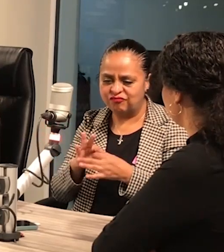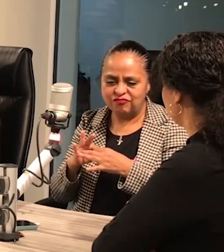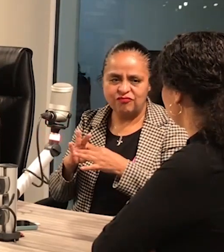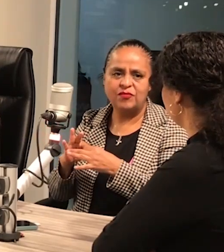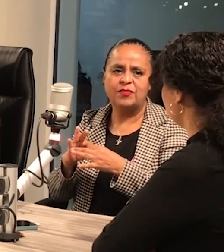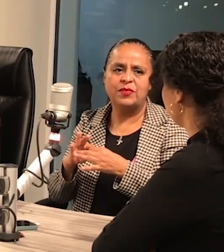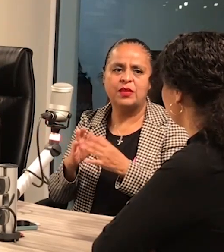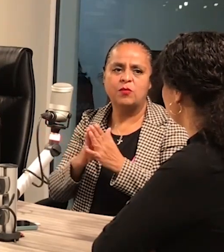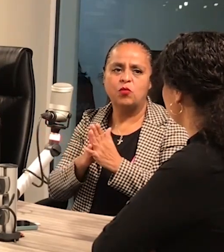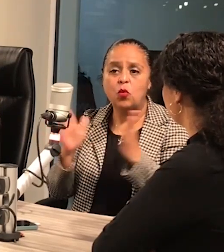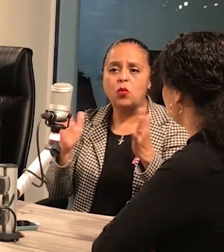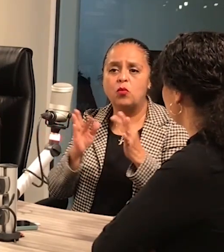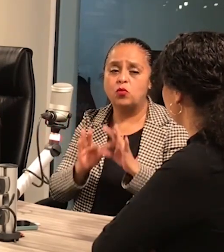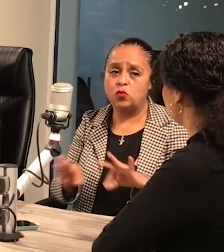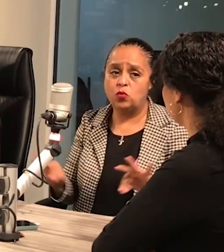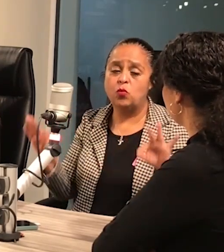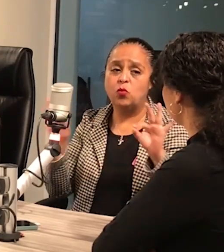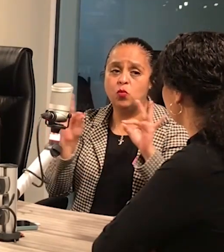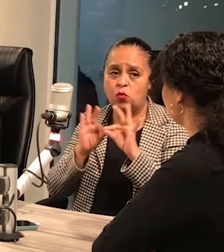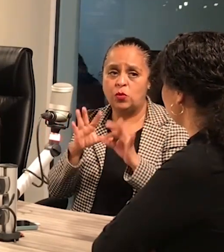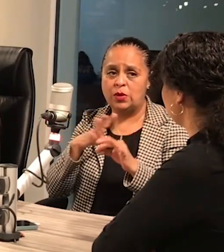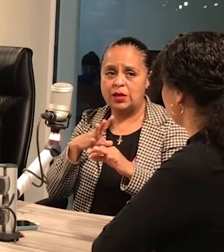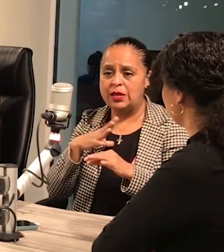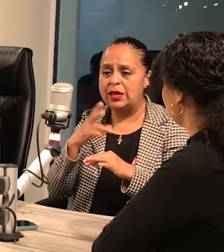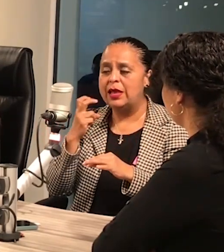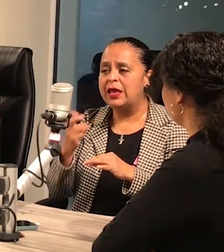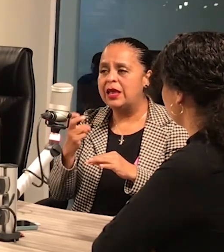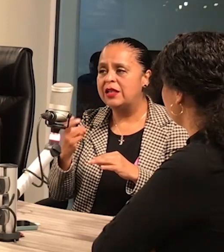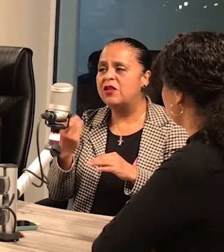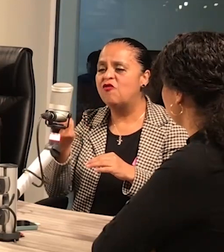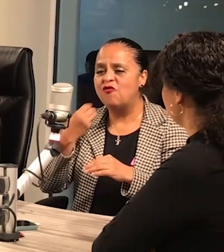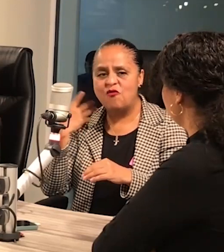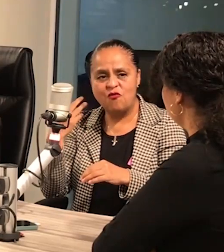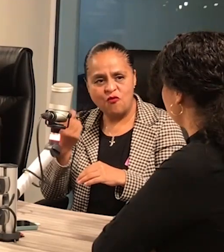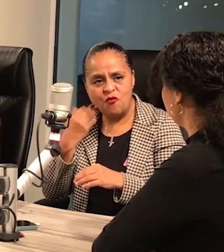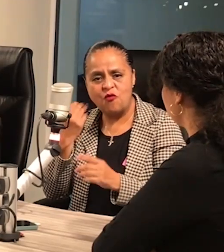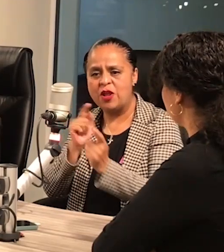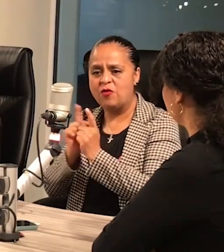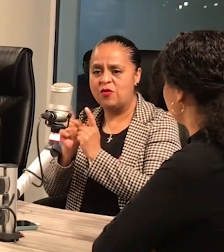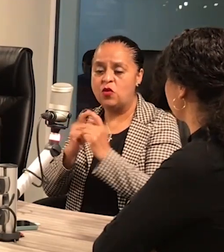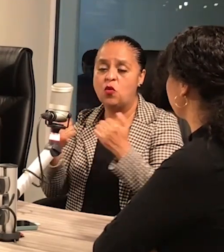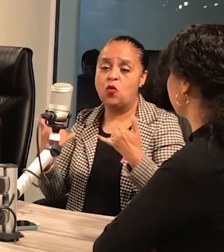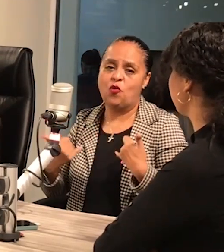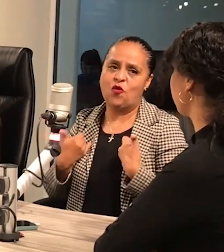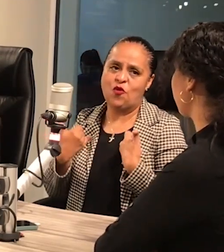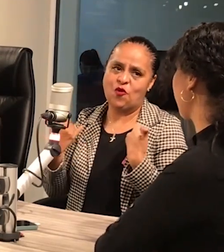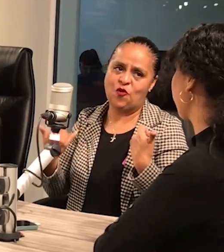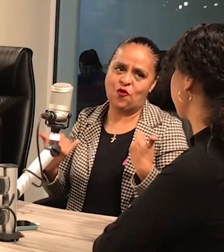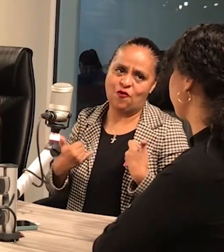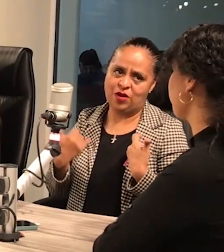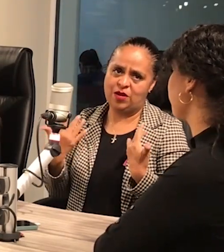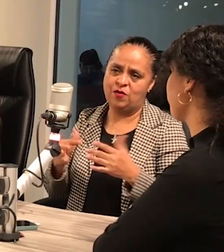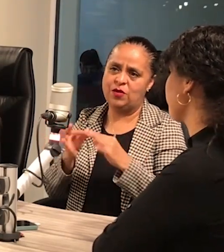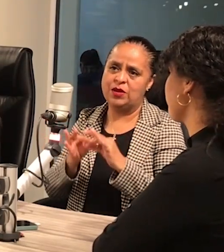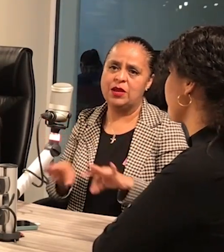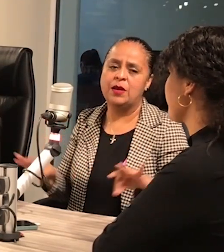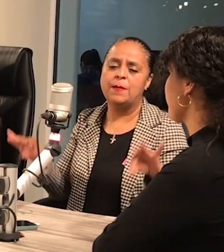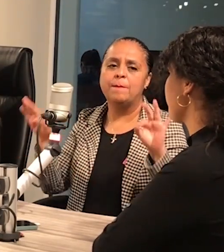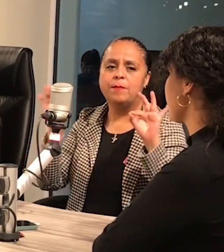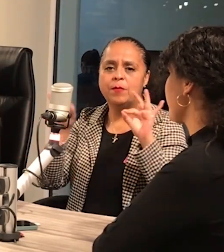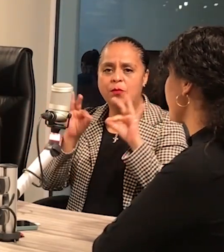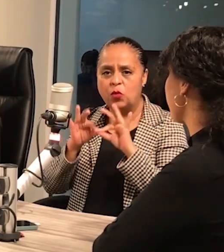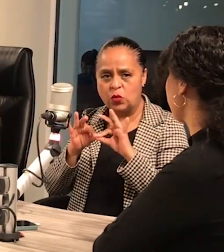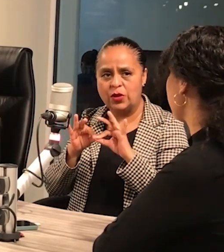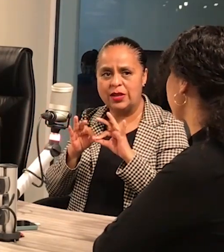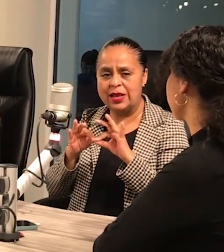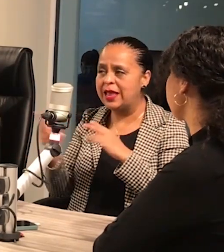políticas públicas, es bien importante tener este tipo de foros y de encuentros, sobre todo con los jóvenes. Ahora que es muy importante que la